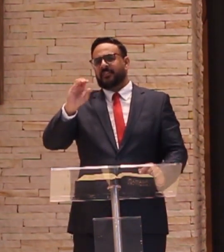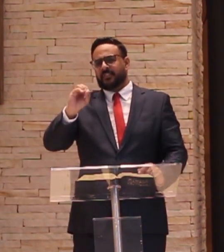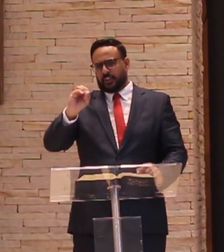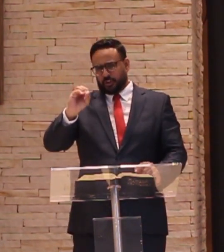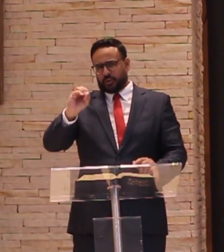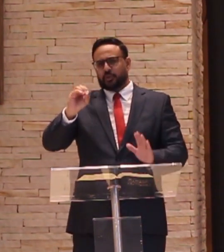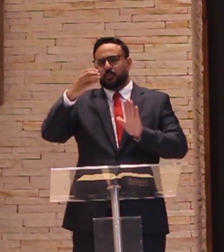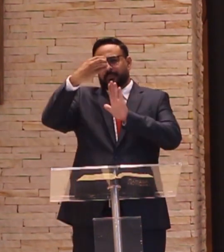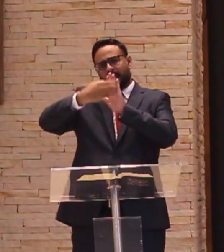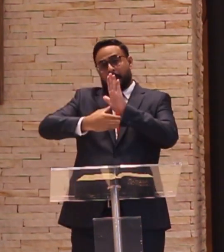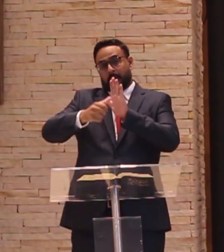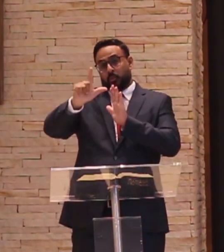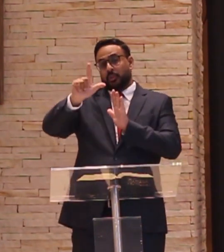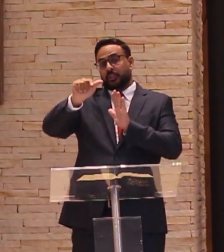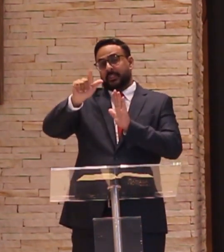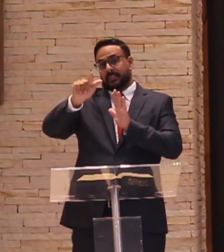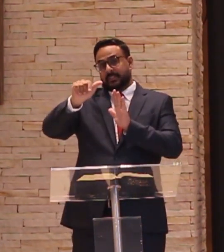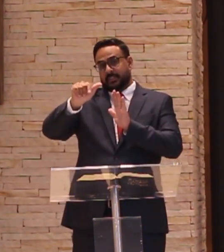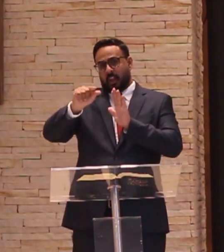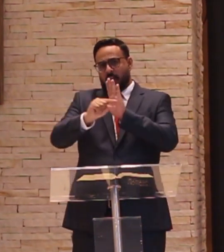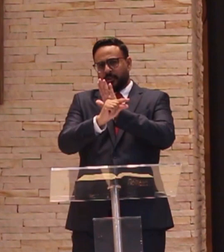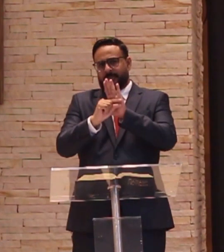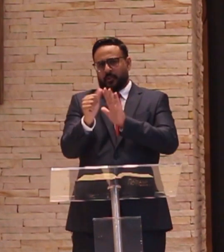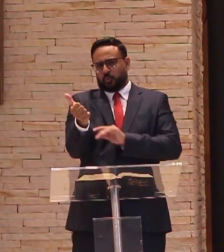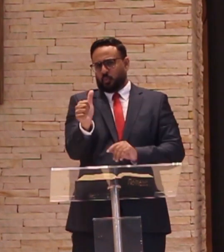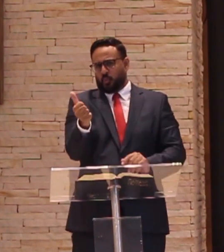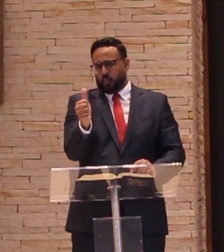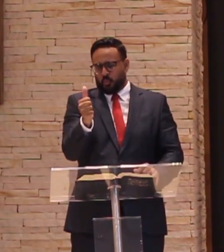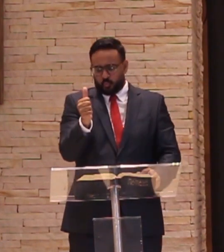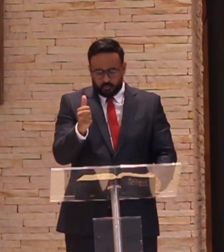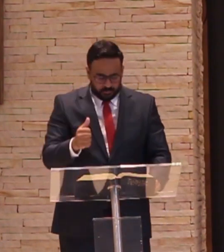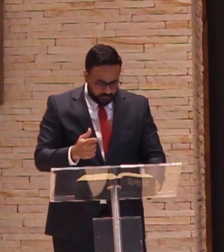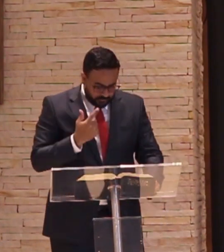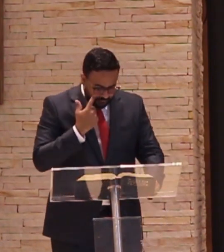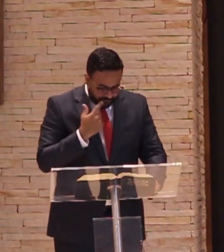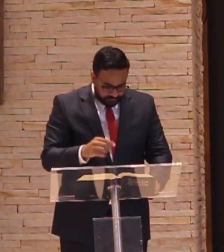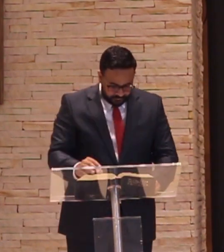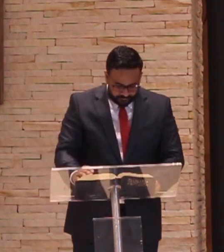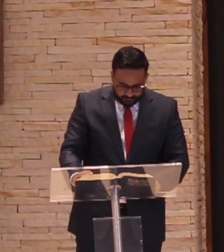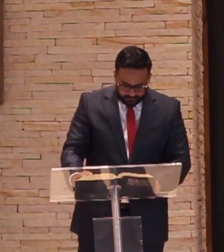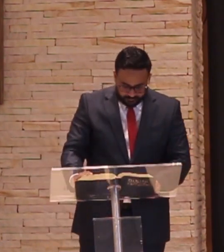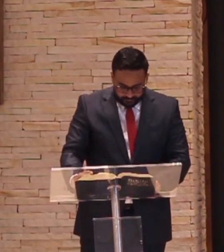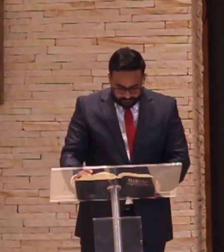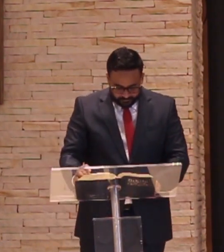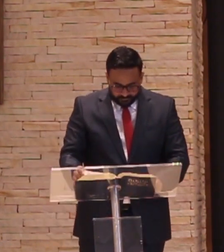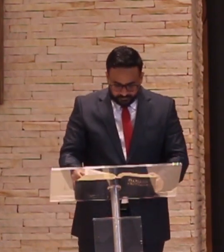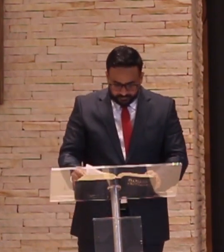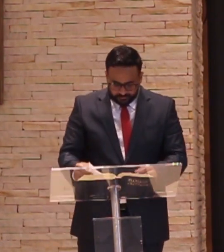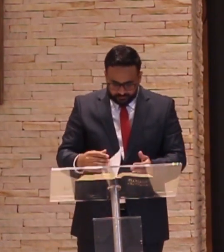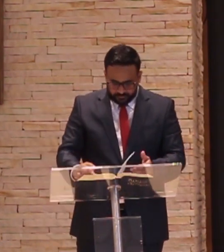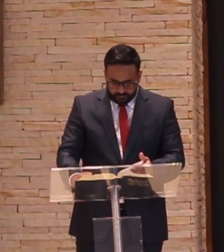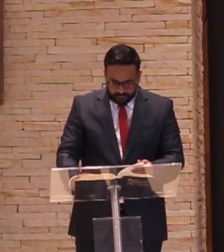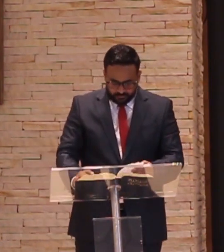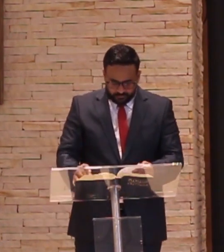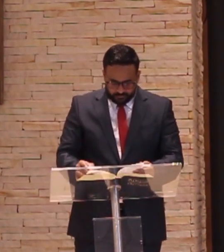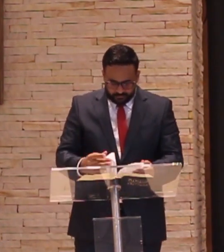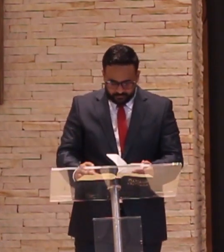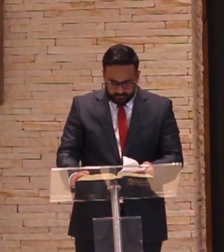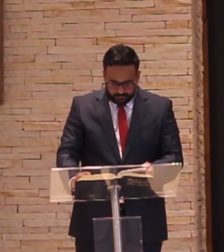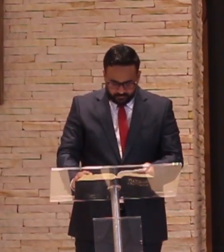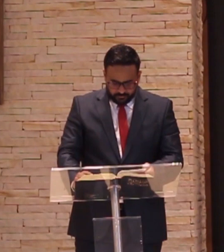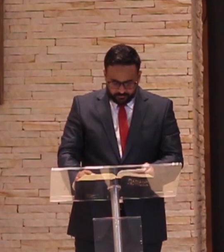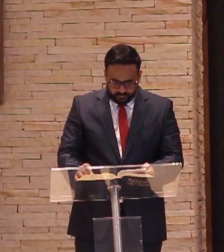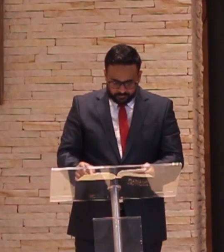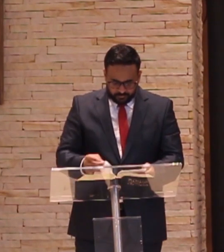vocês o motivo. Está no livro de Levítico, no capítulo 17, no verso 11. Vamos lá?